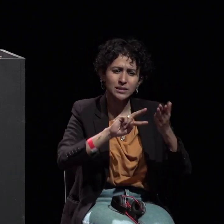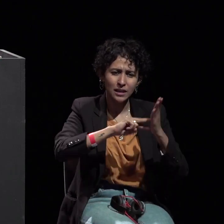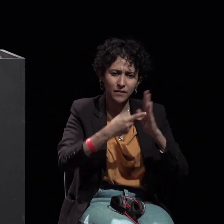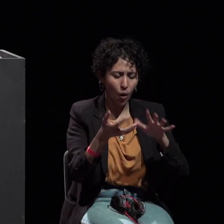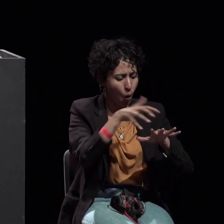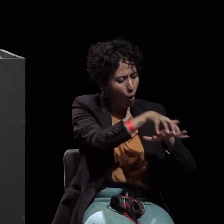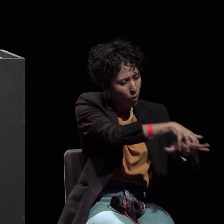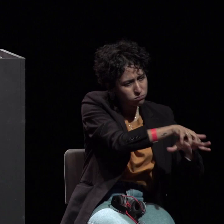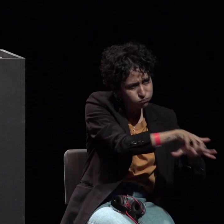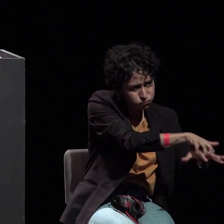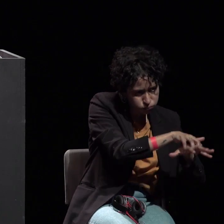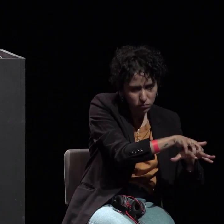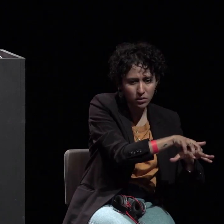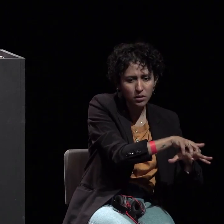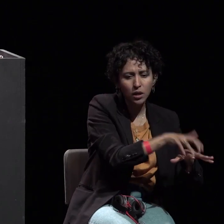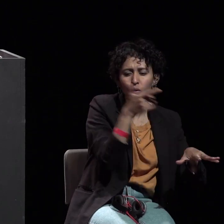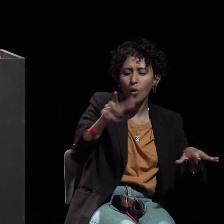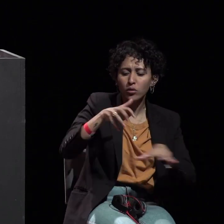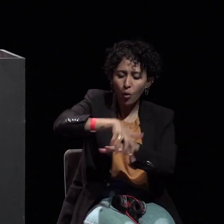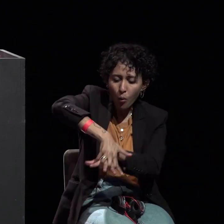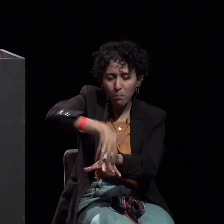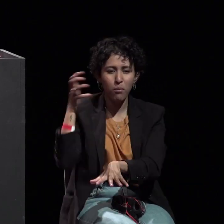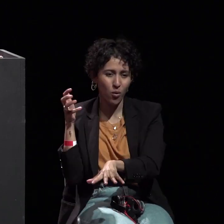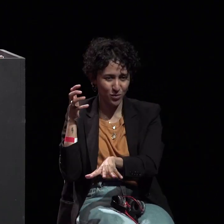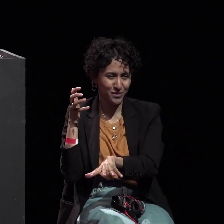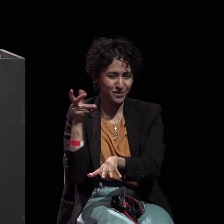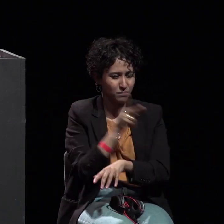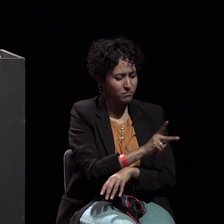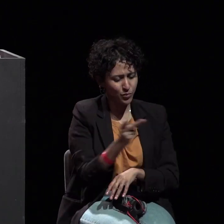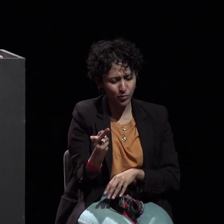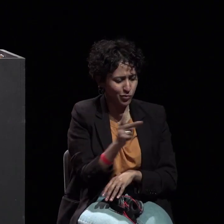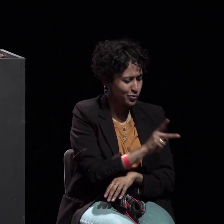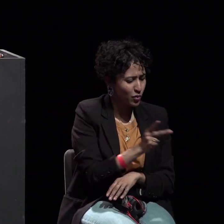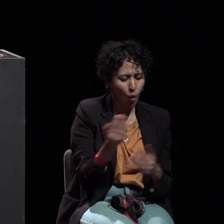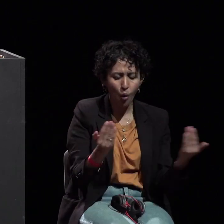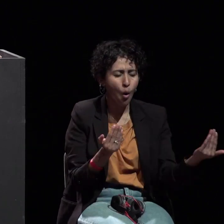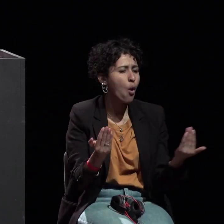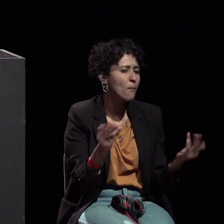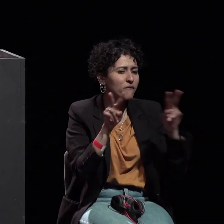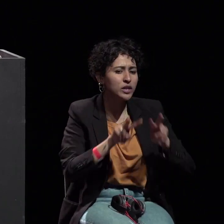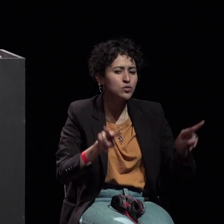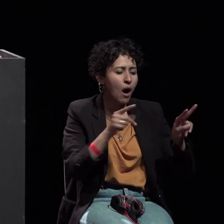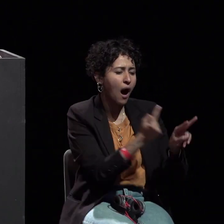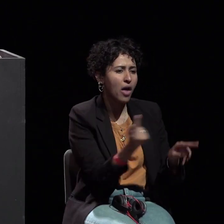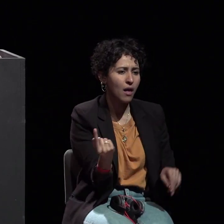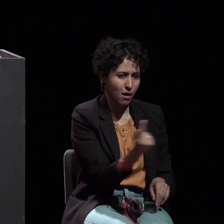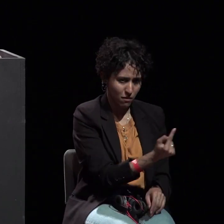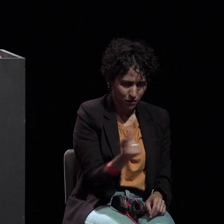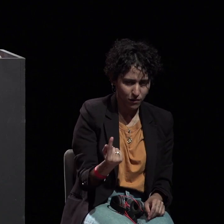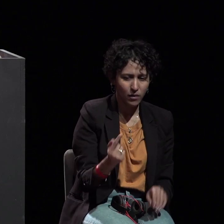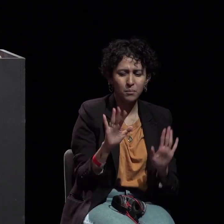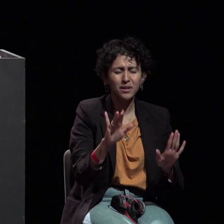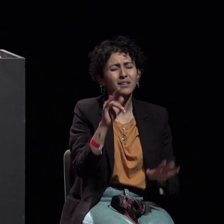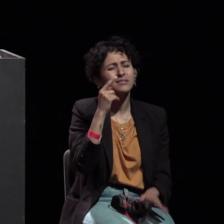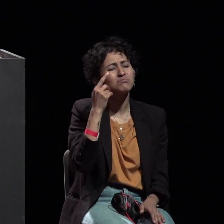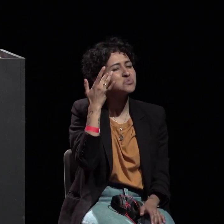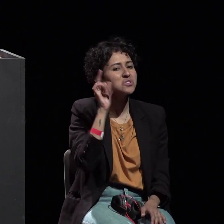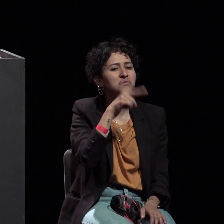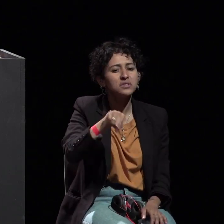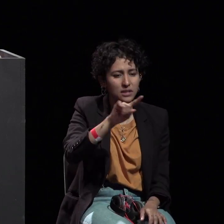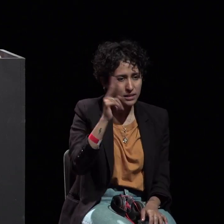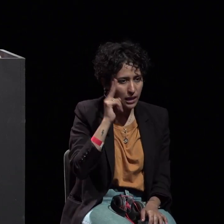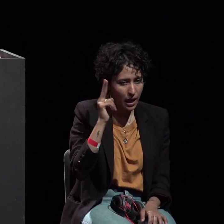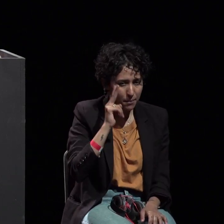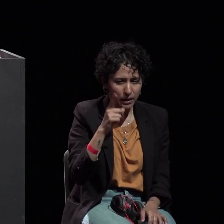ponto de vista da visualidade. Eu não sei se vocês estão lembradas e lembrados do episódio de uma mãe